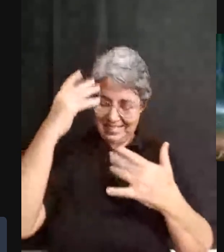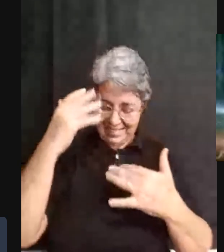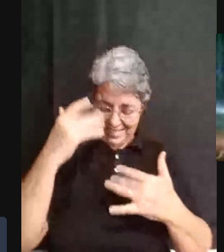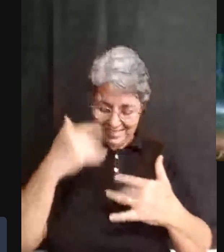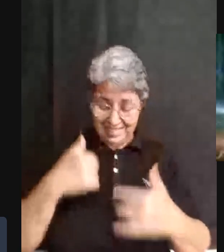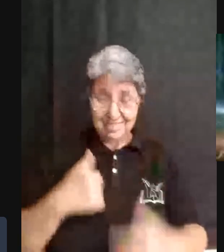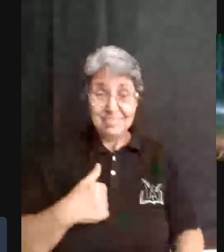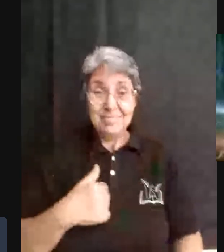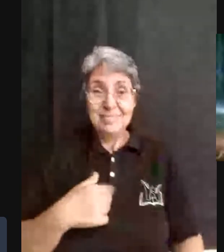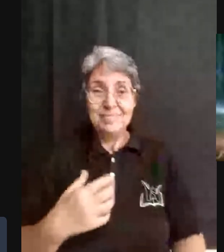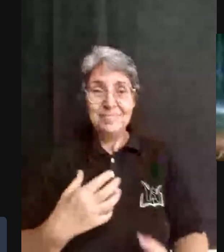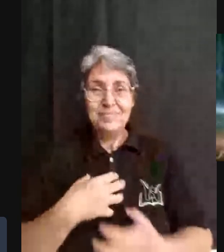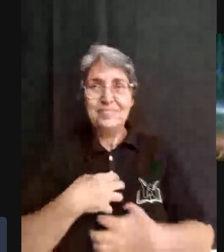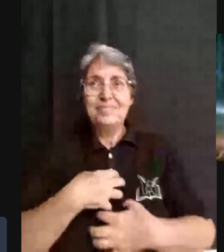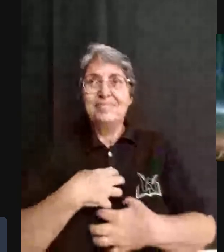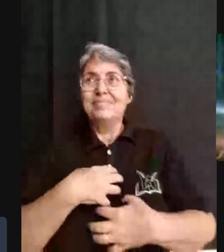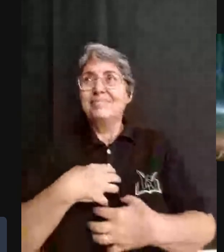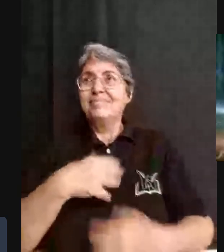salvo sou.